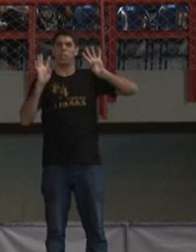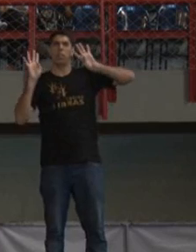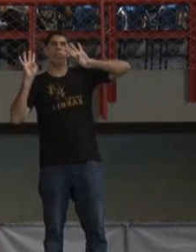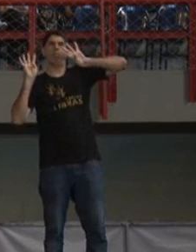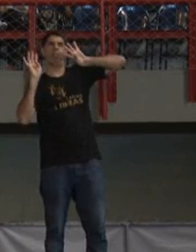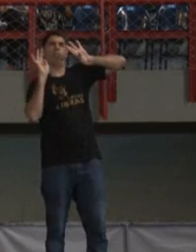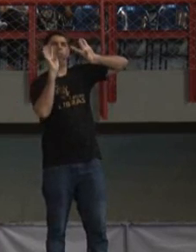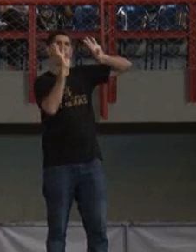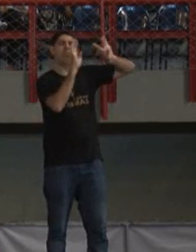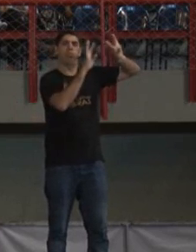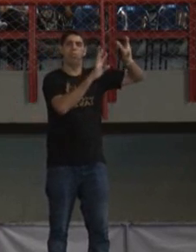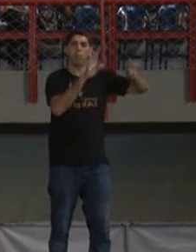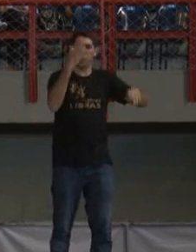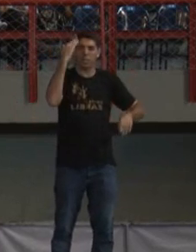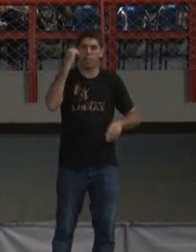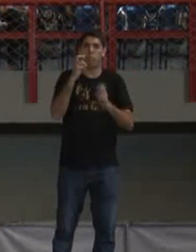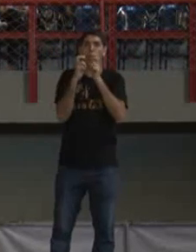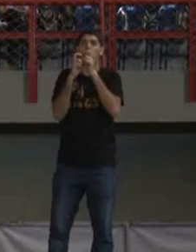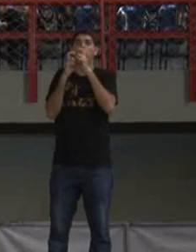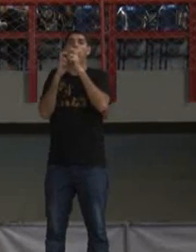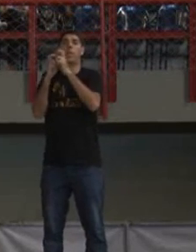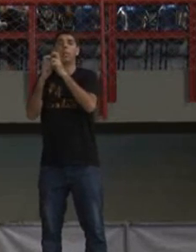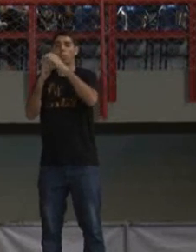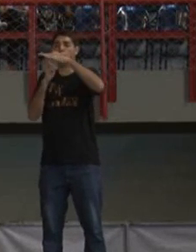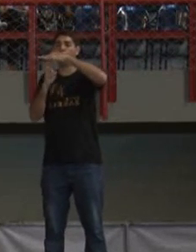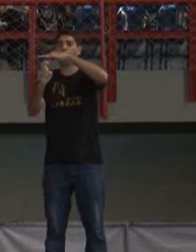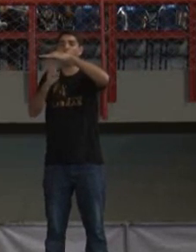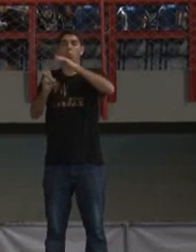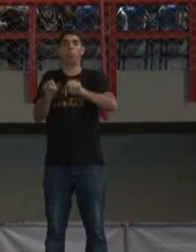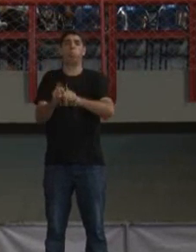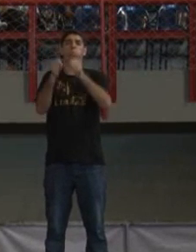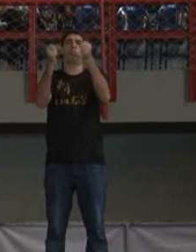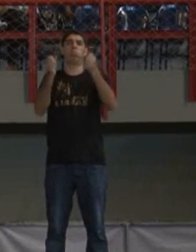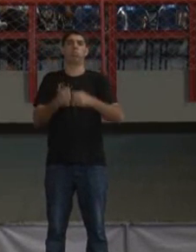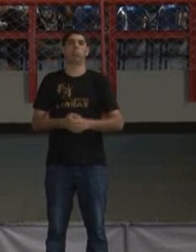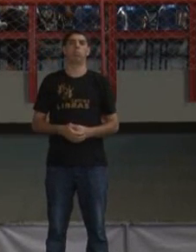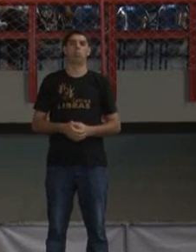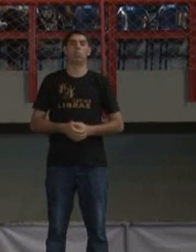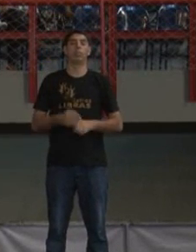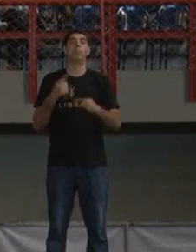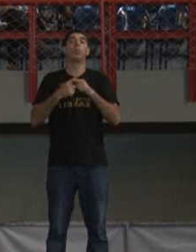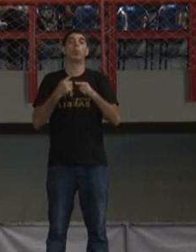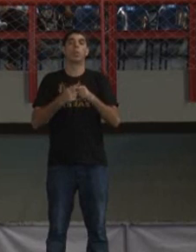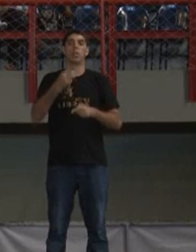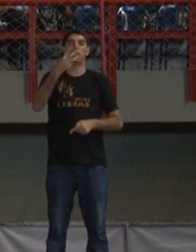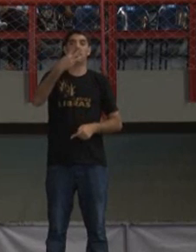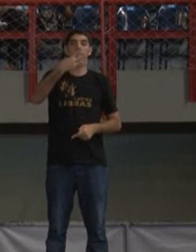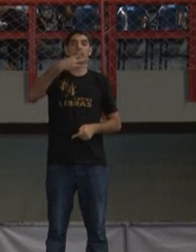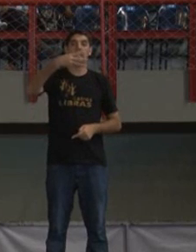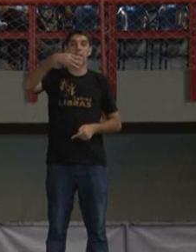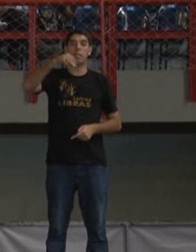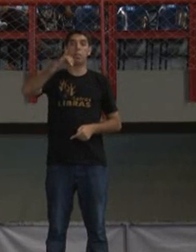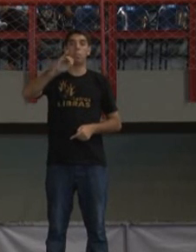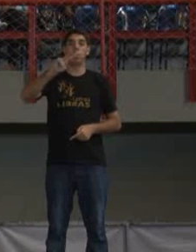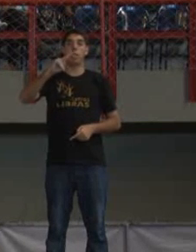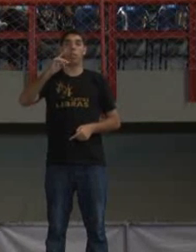Mas em um dos dias o metrô pifou, com 3 milhões de pessoas precisando